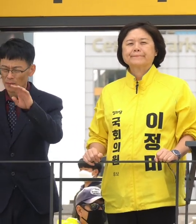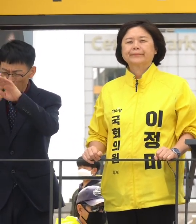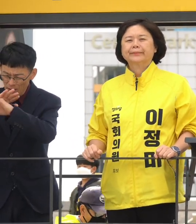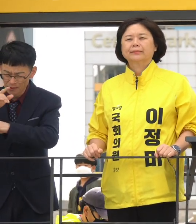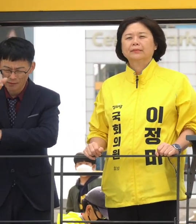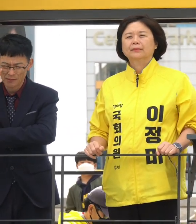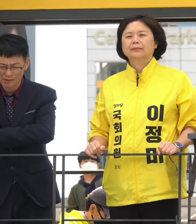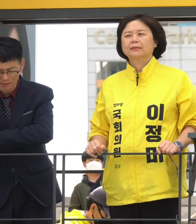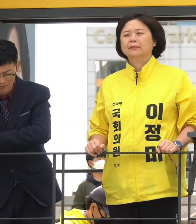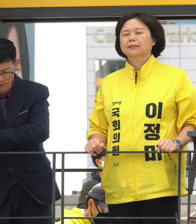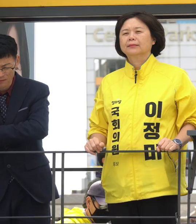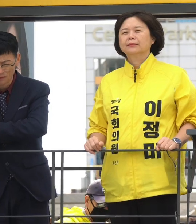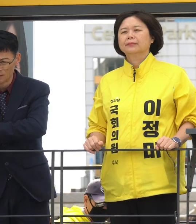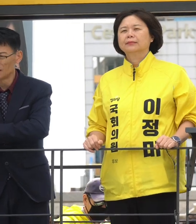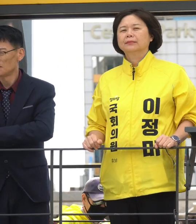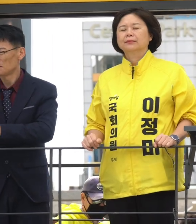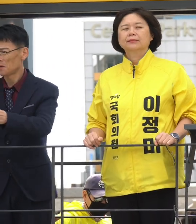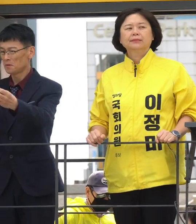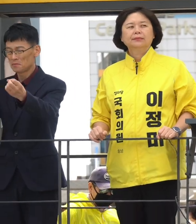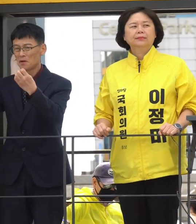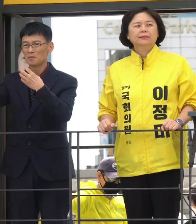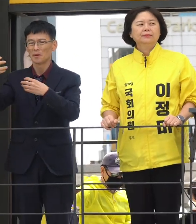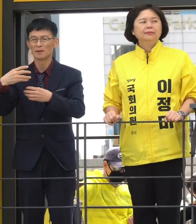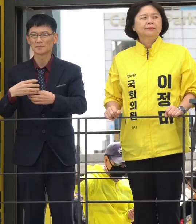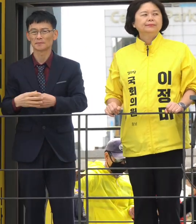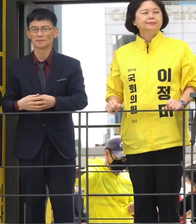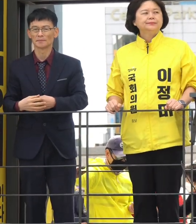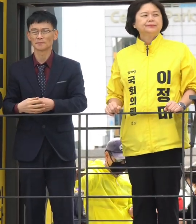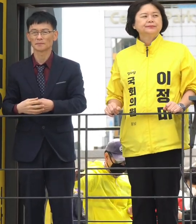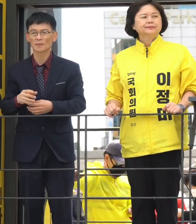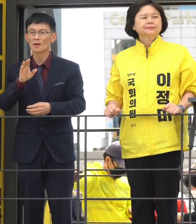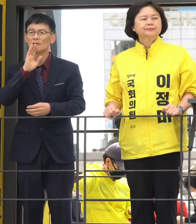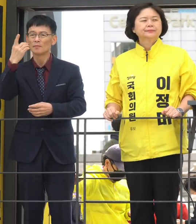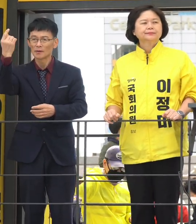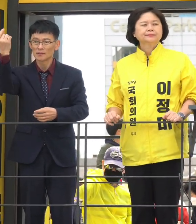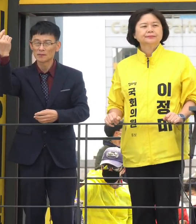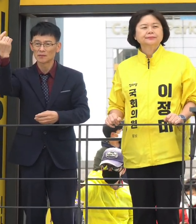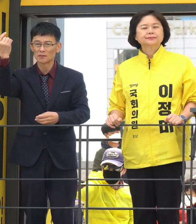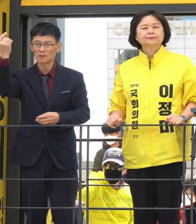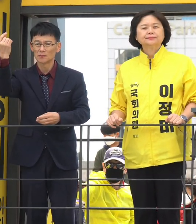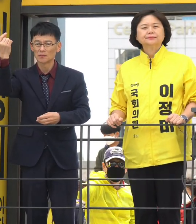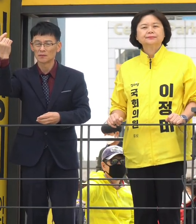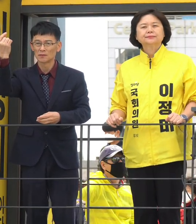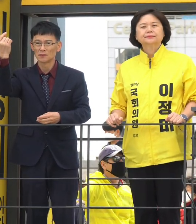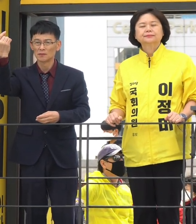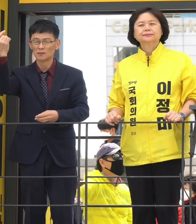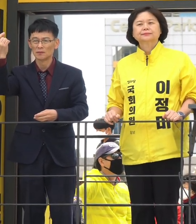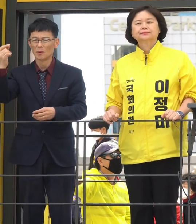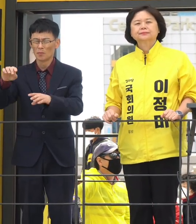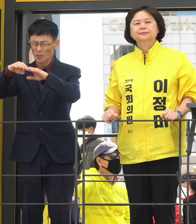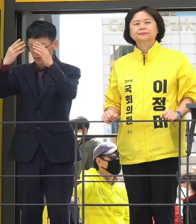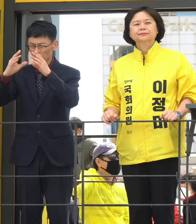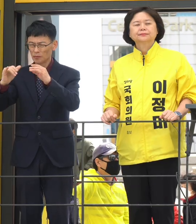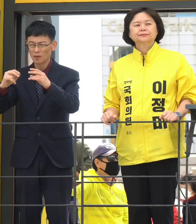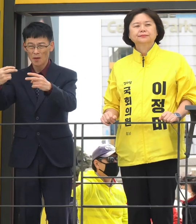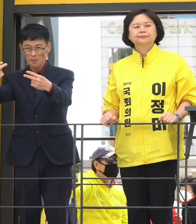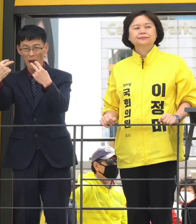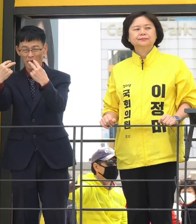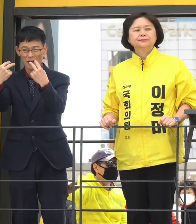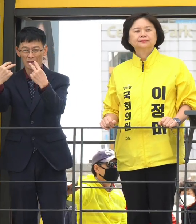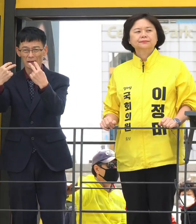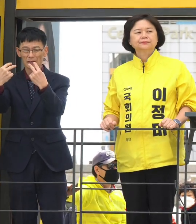밤잠을 설쳤다고 말씀하십니다. 그렇습니다. 온 국민의 시선이